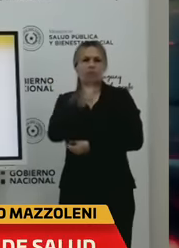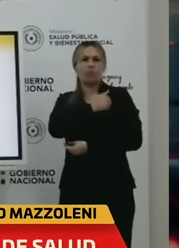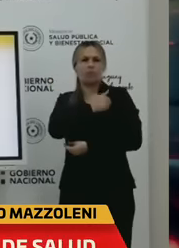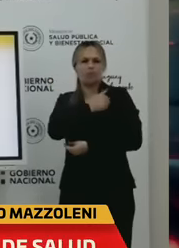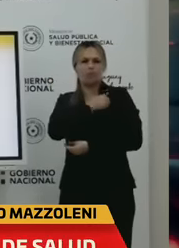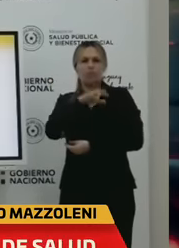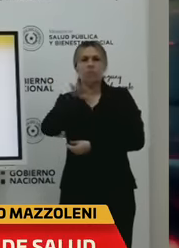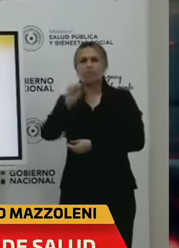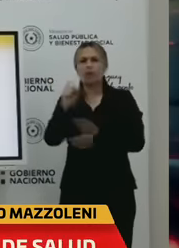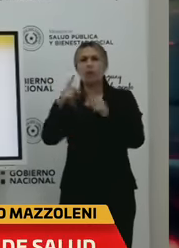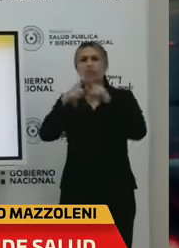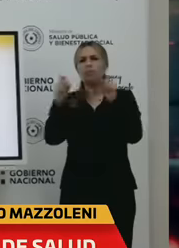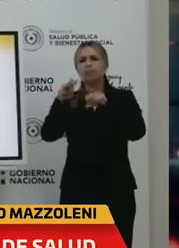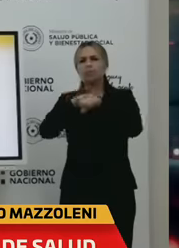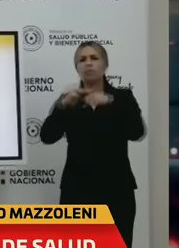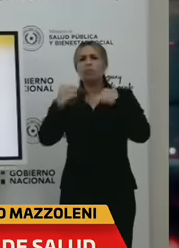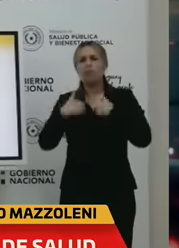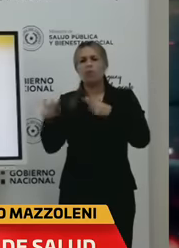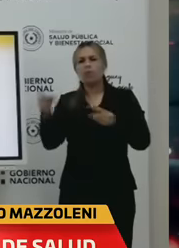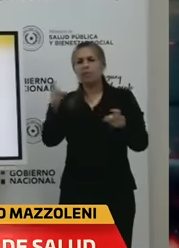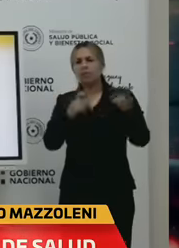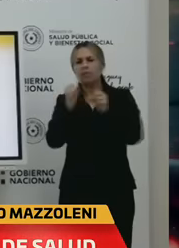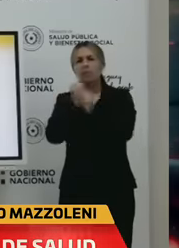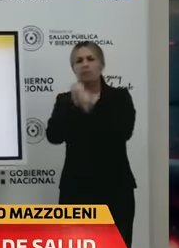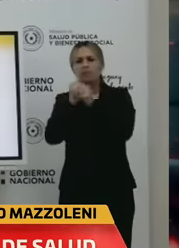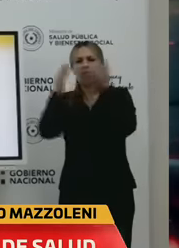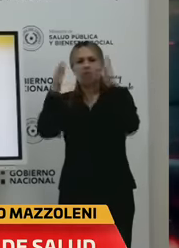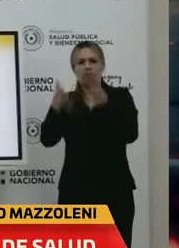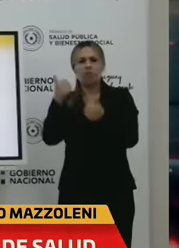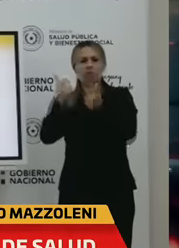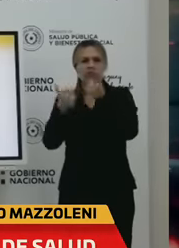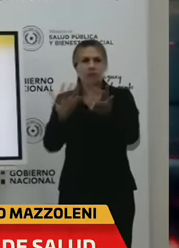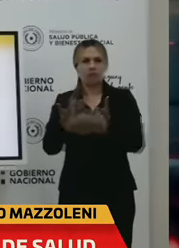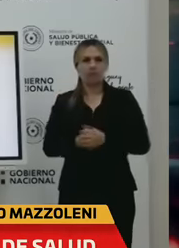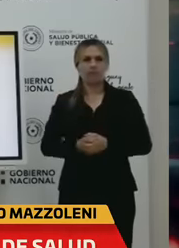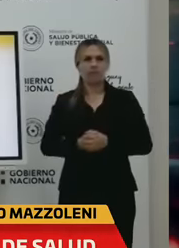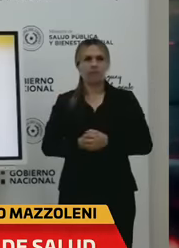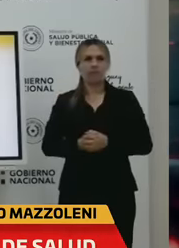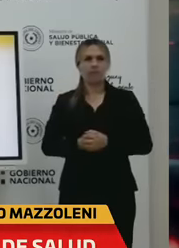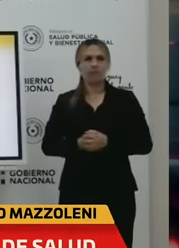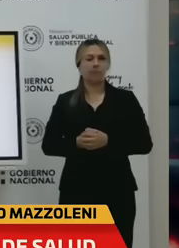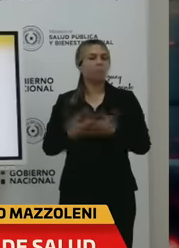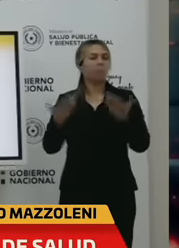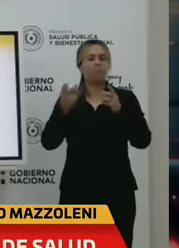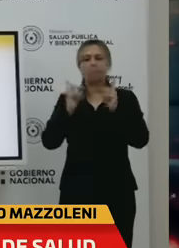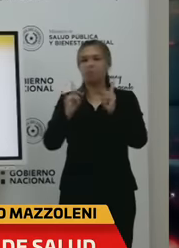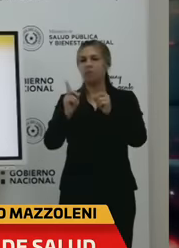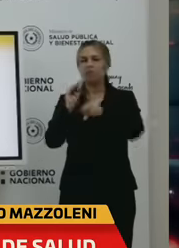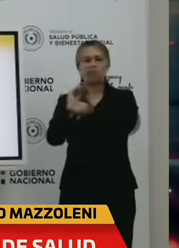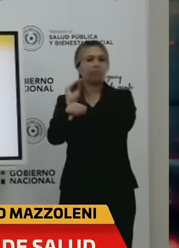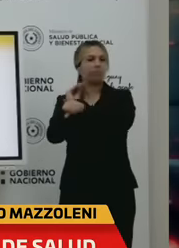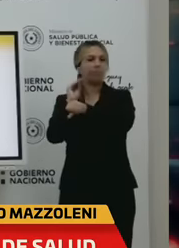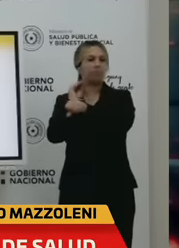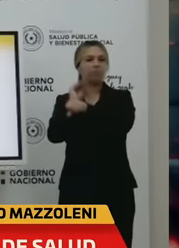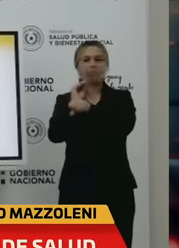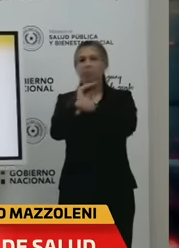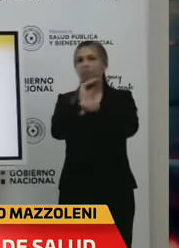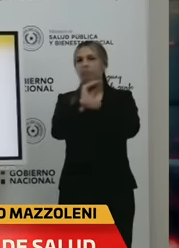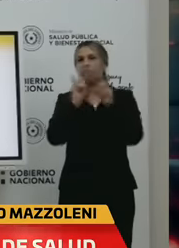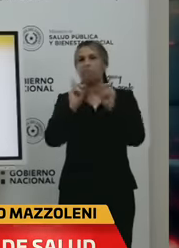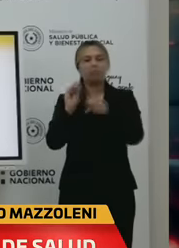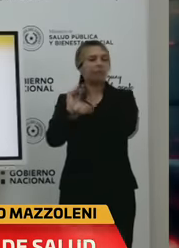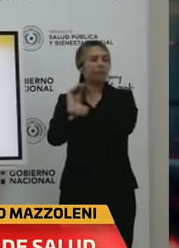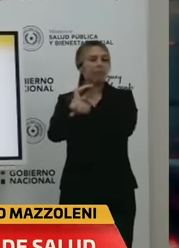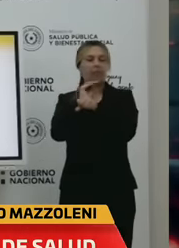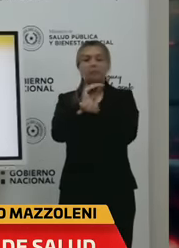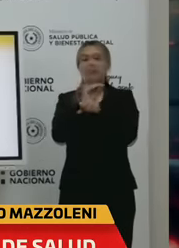trabajos más tiene planeado el Ministerio de Salud con respecto a eso? Educar y seguir educando, ¿verdad? Y lo que yo le